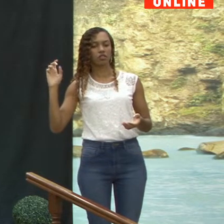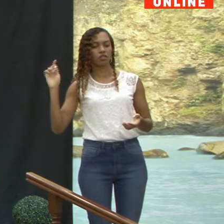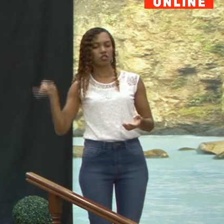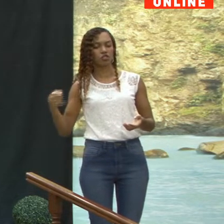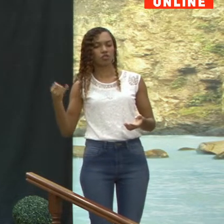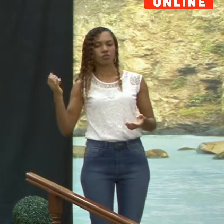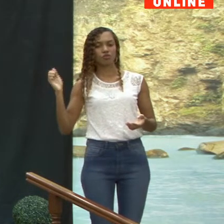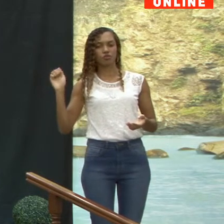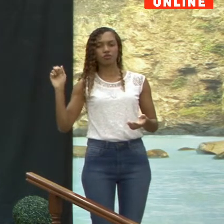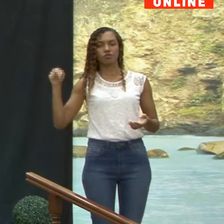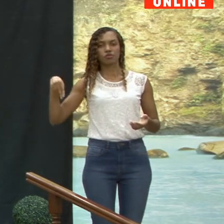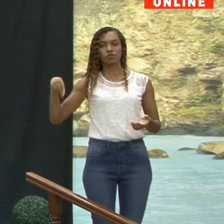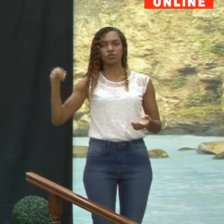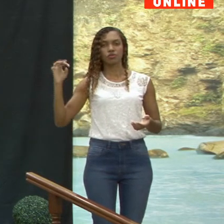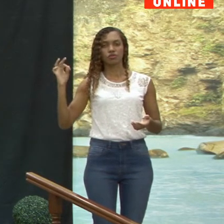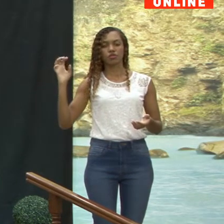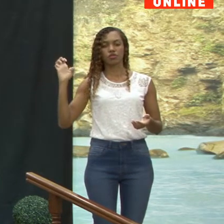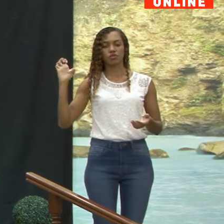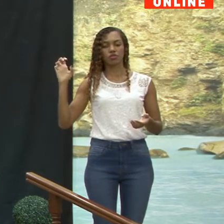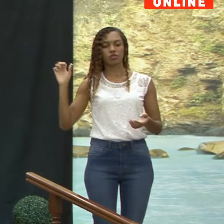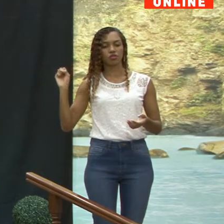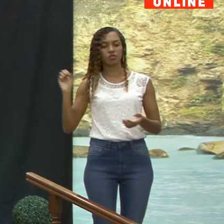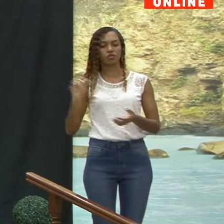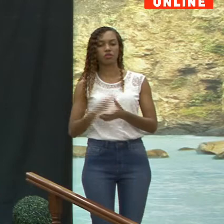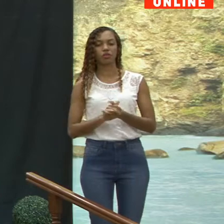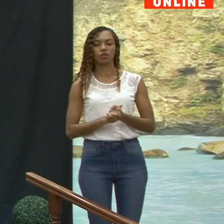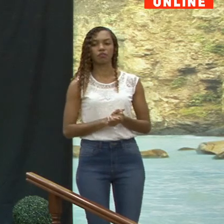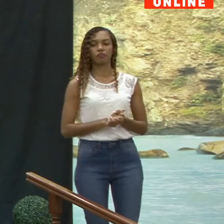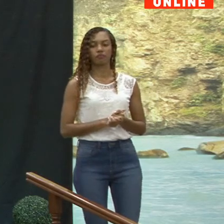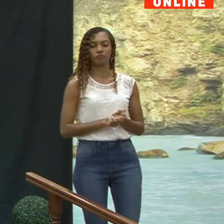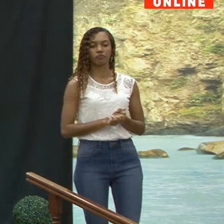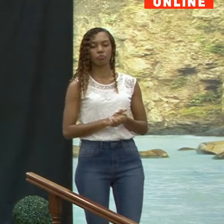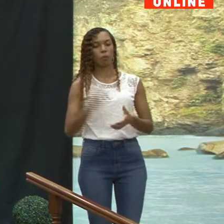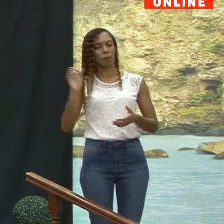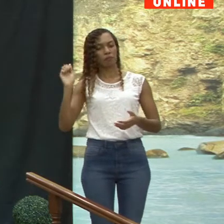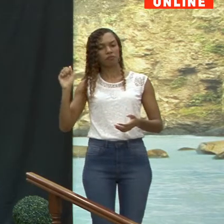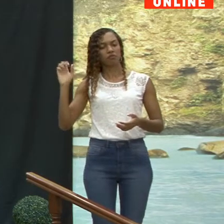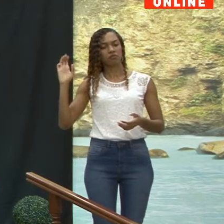E Abraão sabe dessa história.